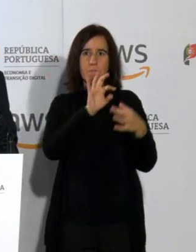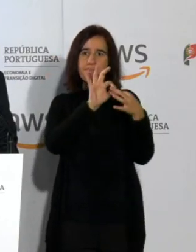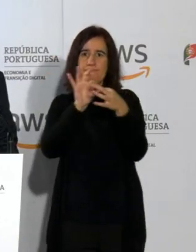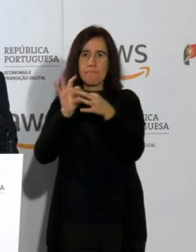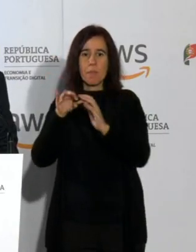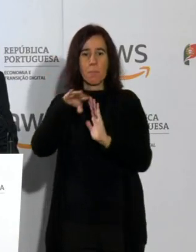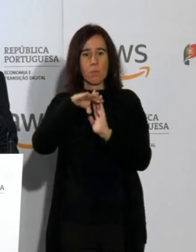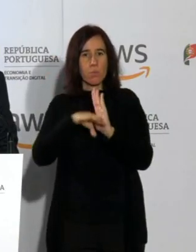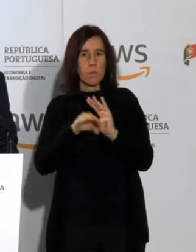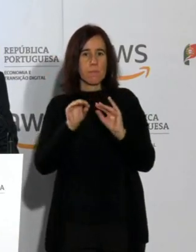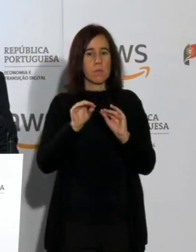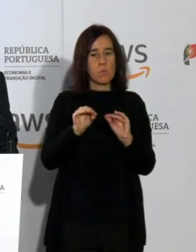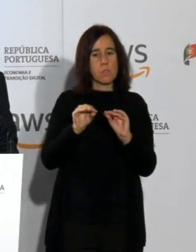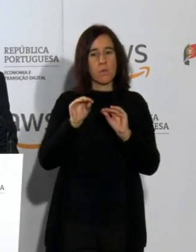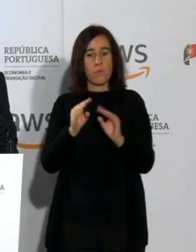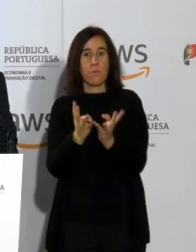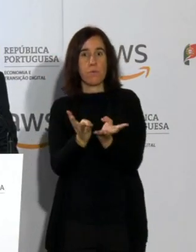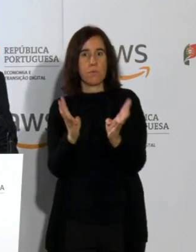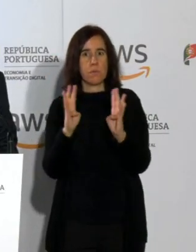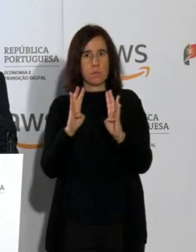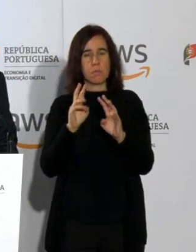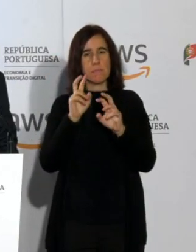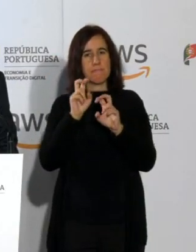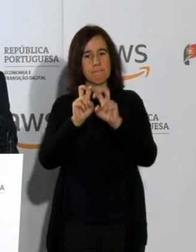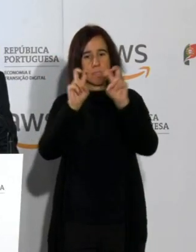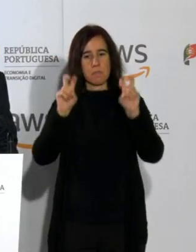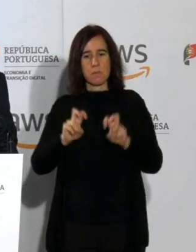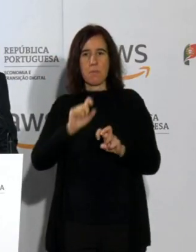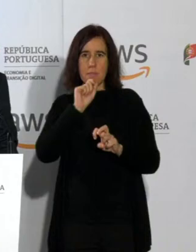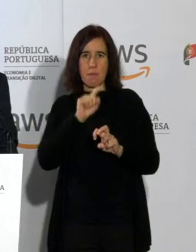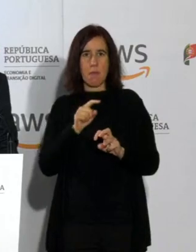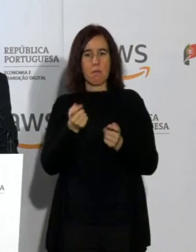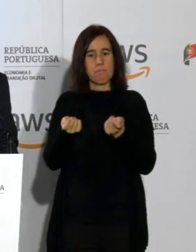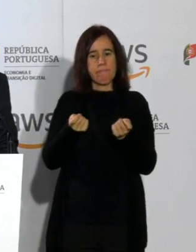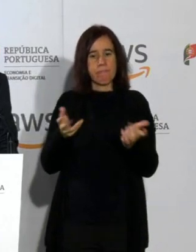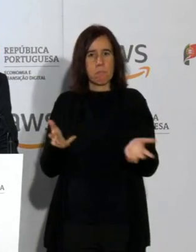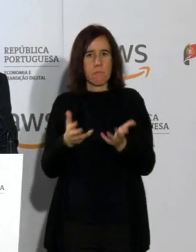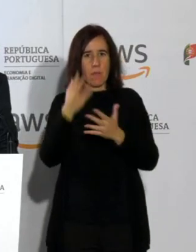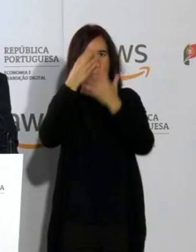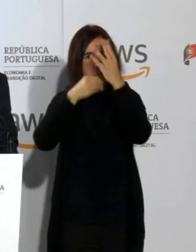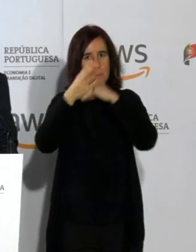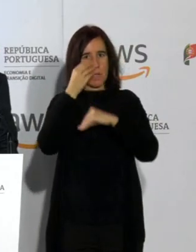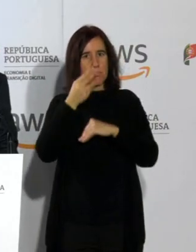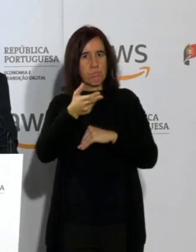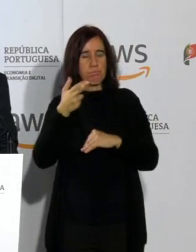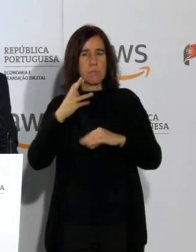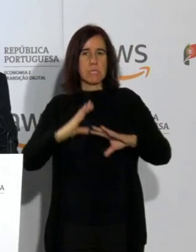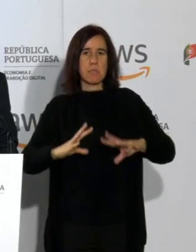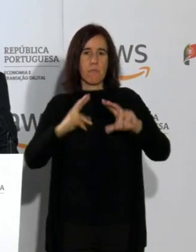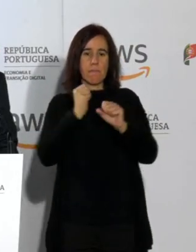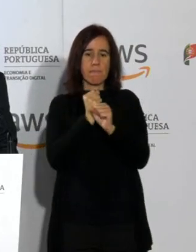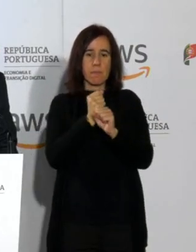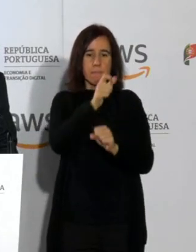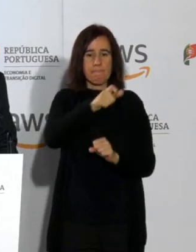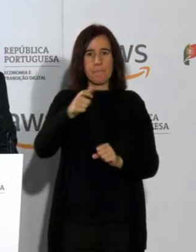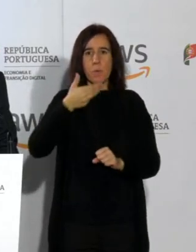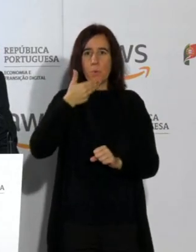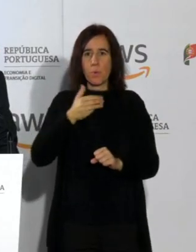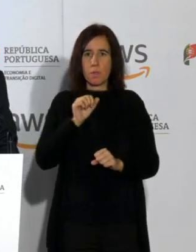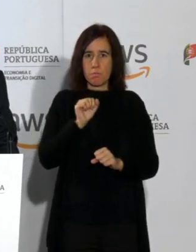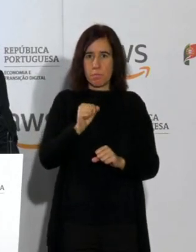dinamizar programas de educação, formação e certificação para acelerar a aprendizagem e desenvolvimento de uma força de trabalho com competências em